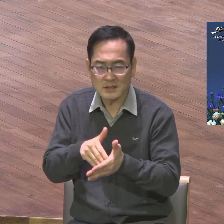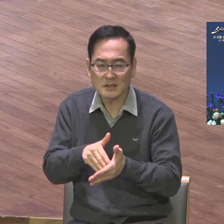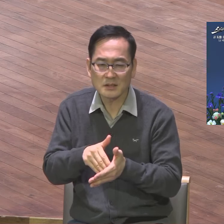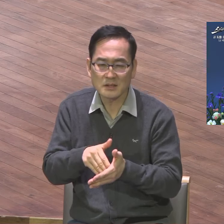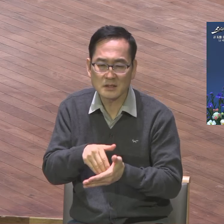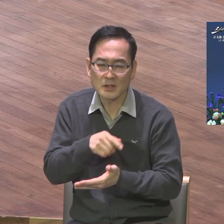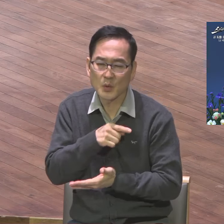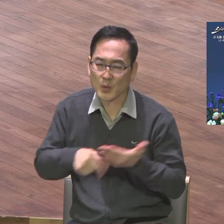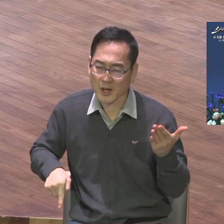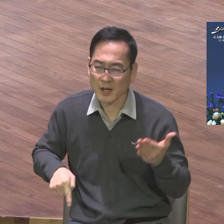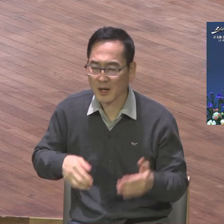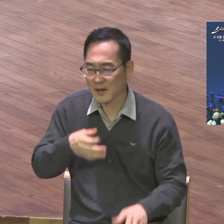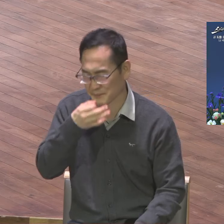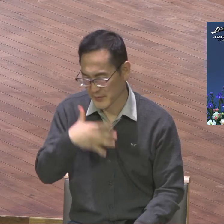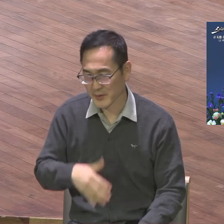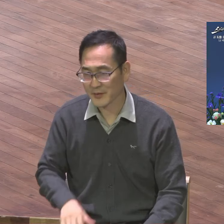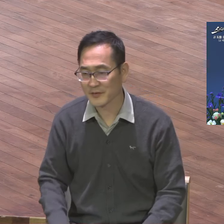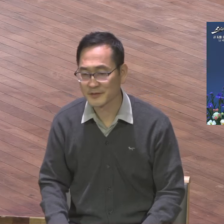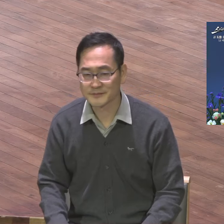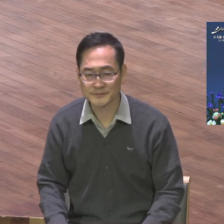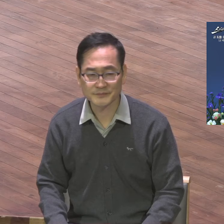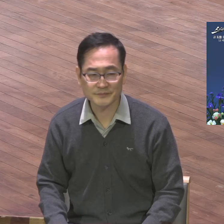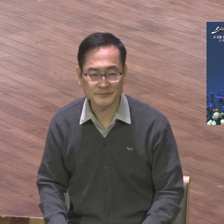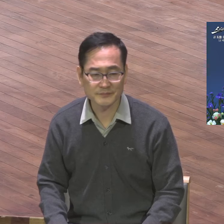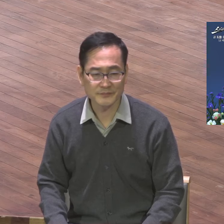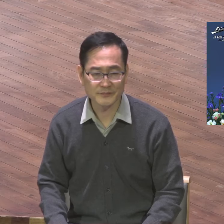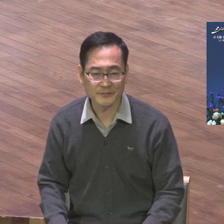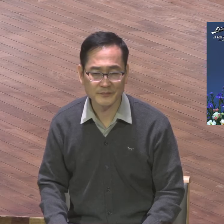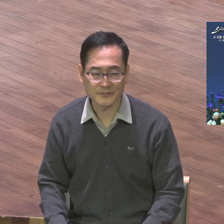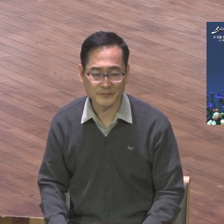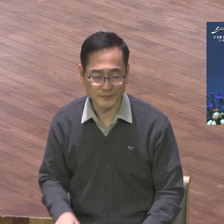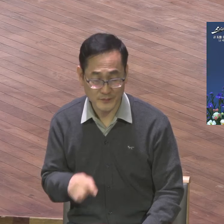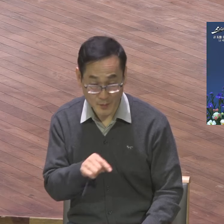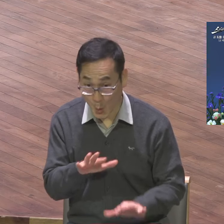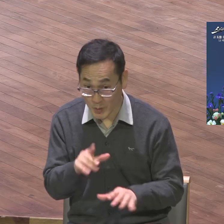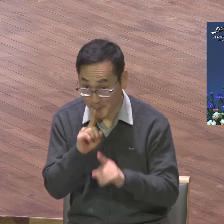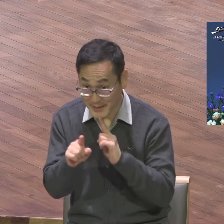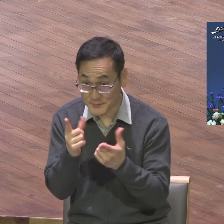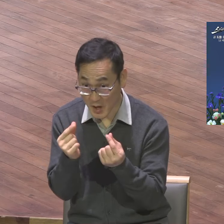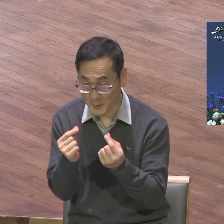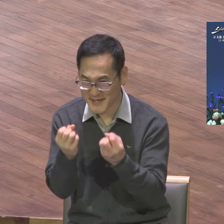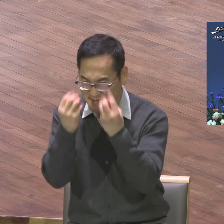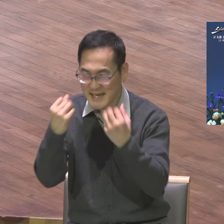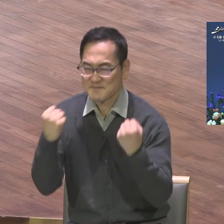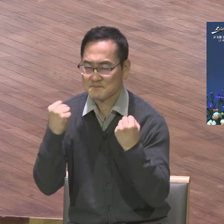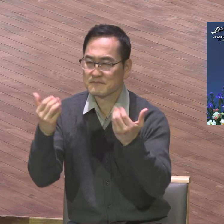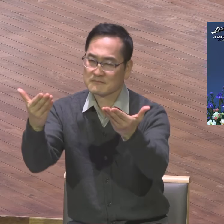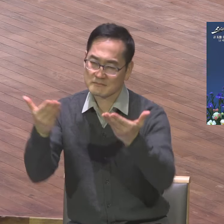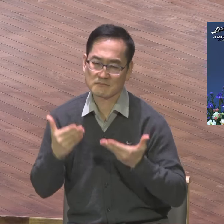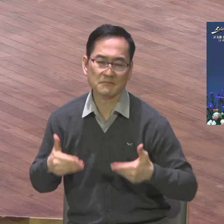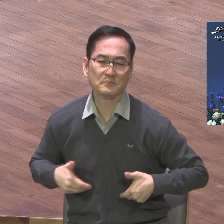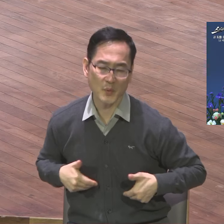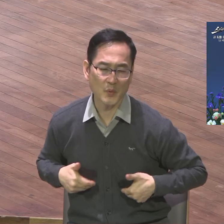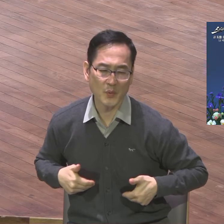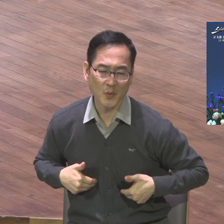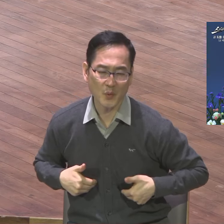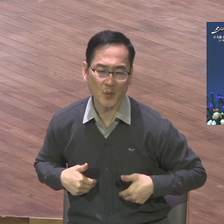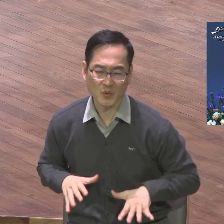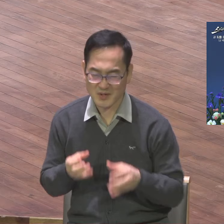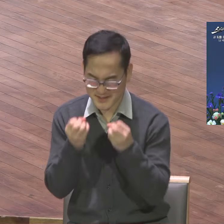영향을 받는다. 오늘 말씀 제목처럼 정말로 새 힘을 얻어야 할 때가 되었다. 새